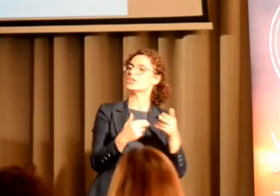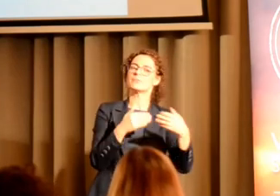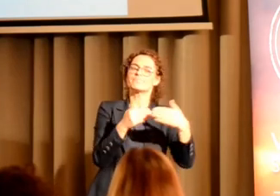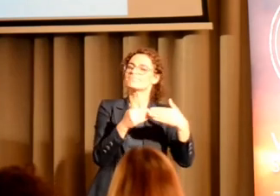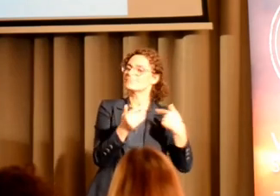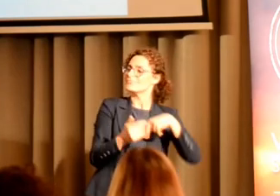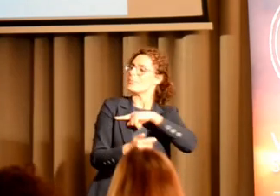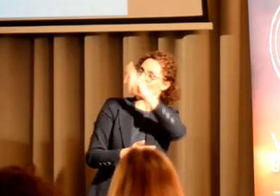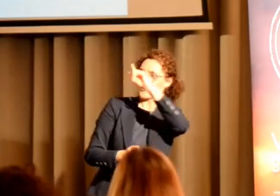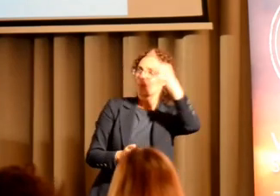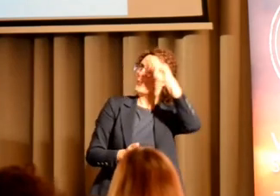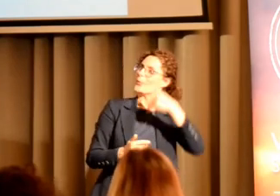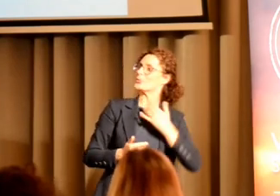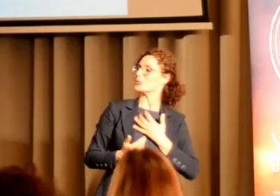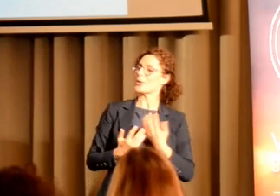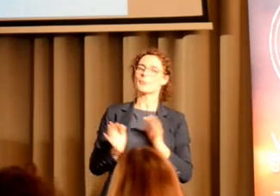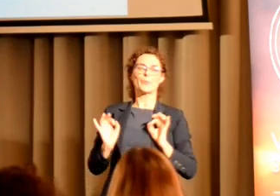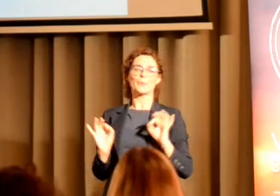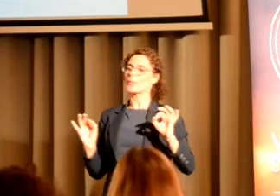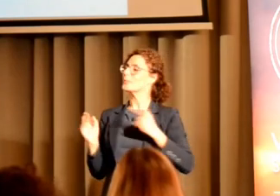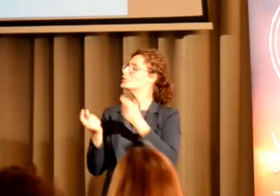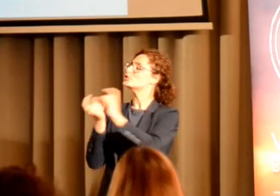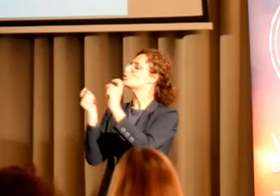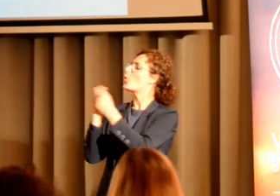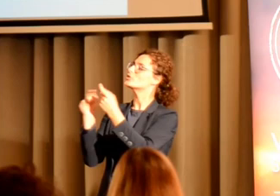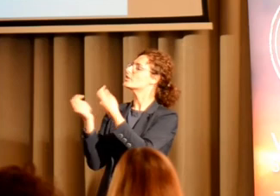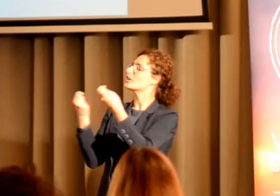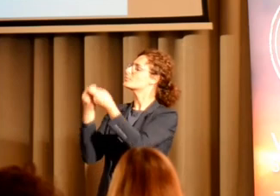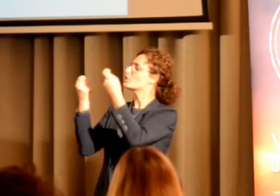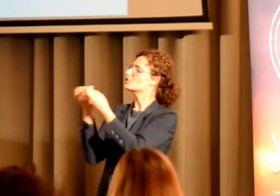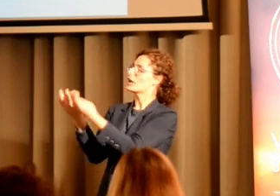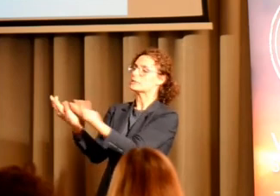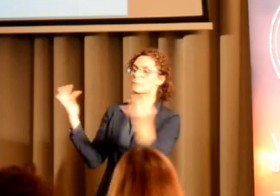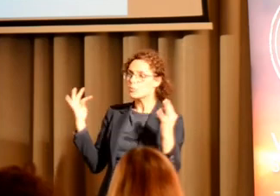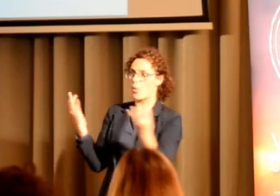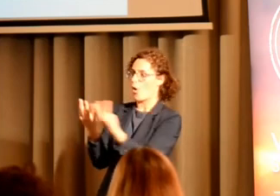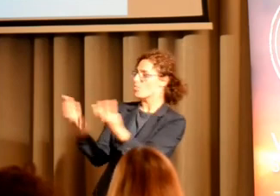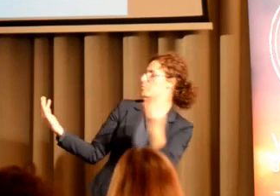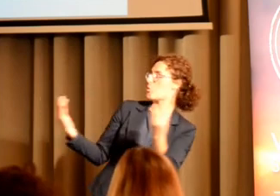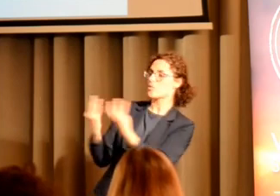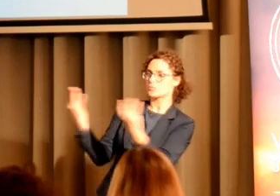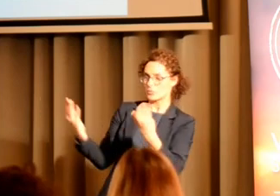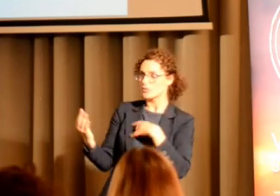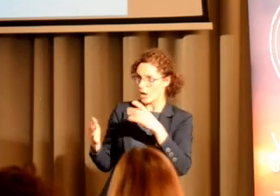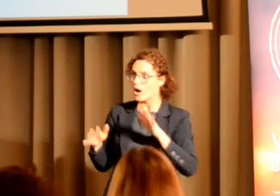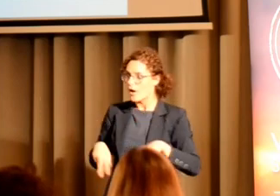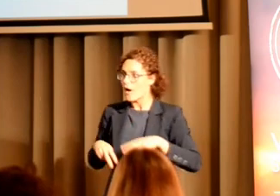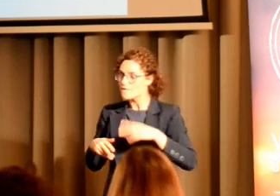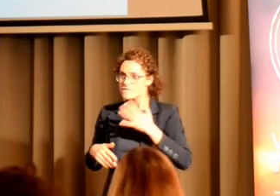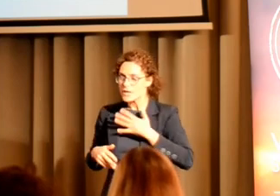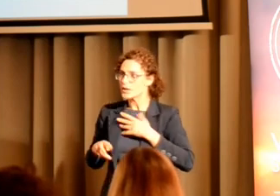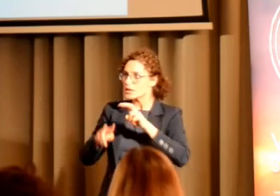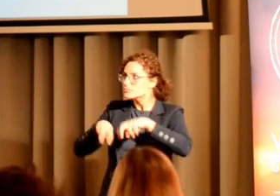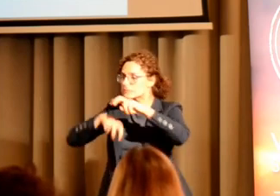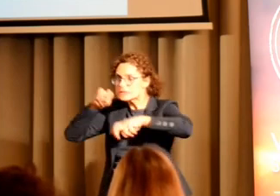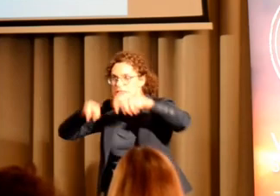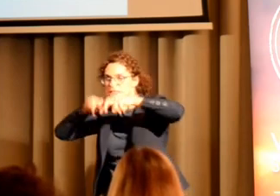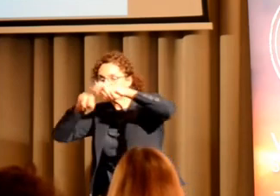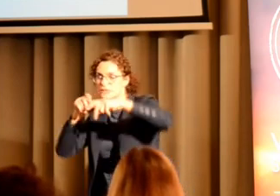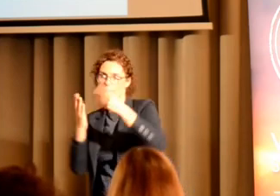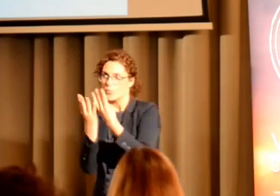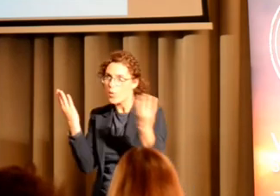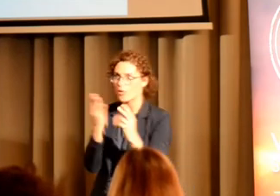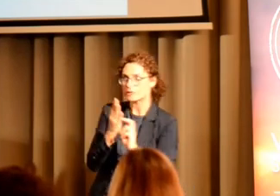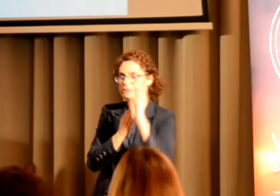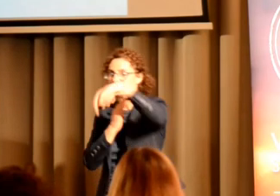byli ogrodzeni, prawda, żeby nam sąsiad nie przeszkadzał, a więc różne płoty po drodze muszą mijać i tak dalej. I w związku z tym czasami się